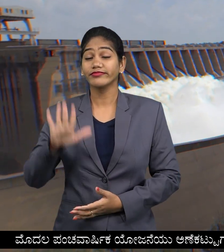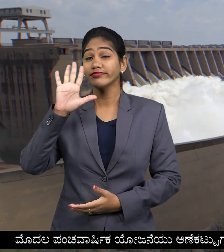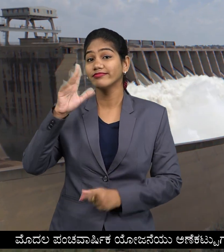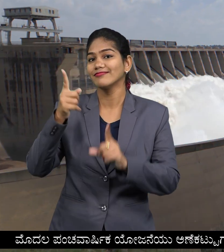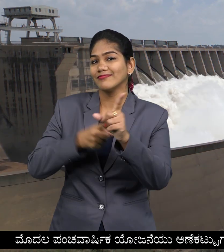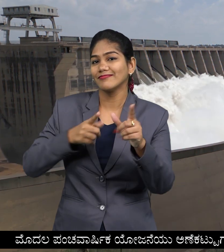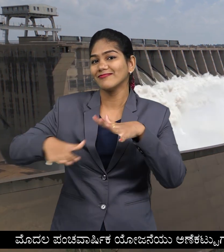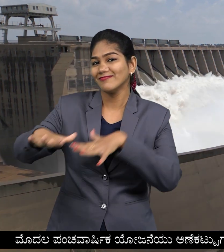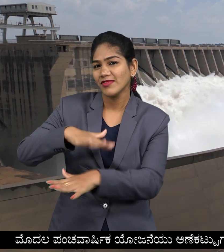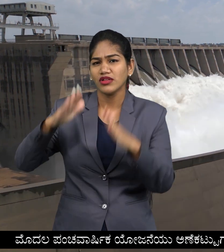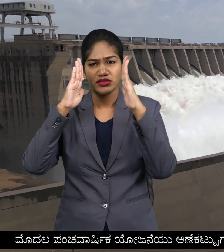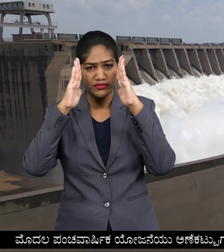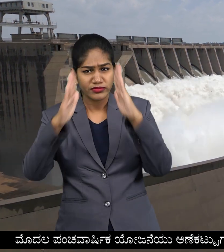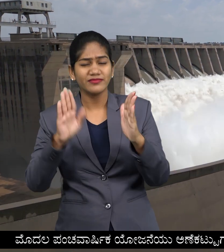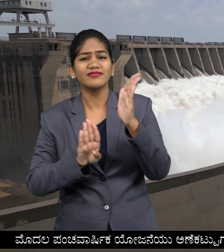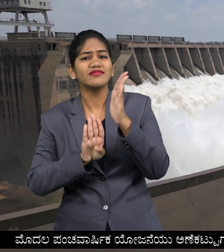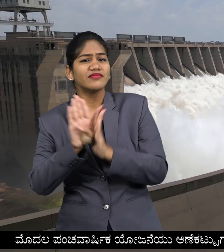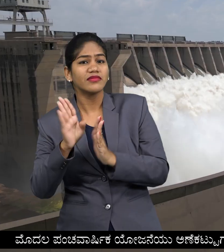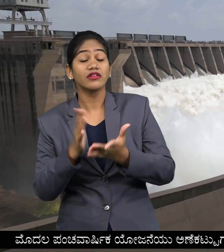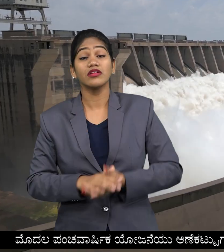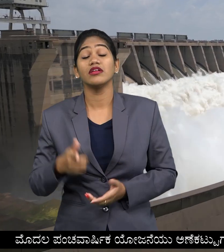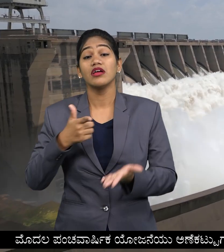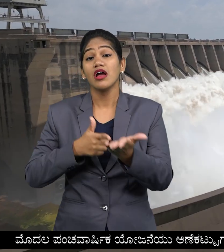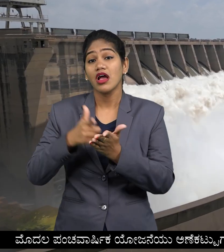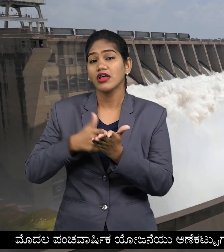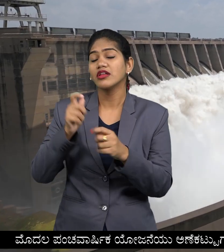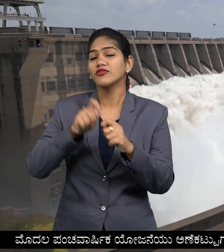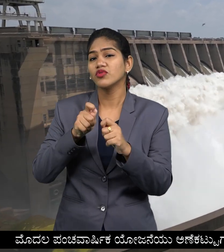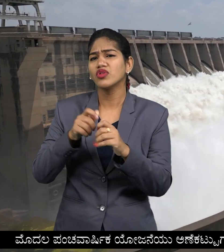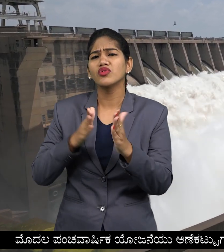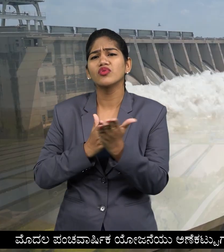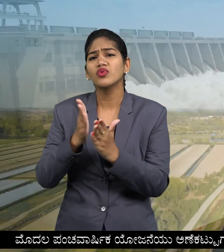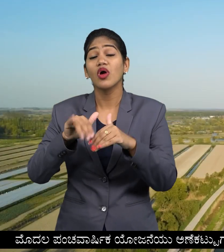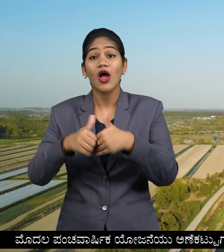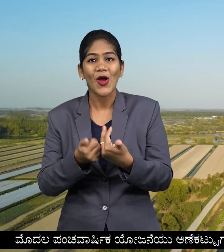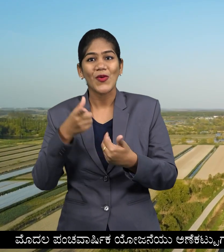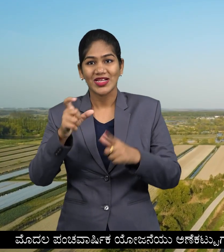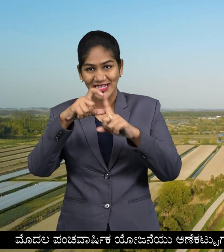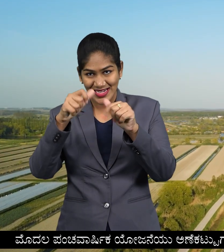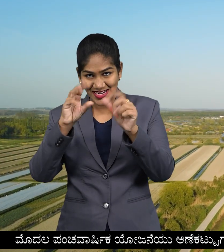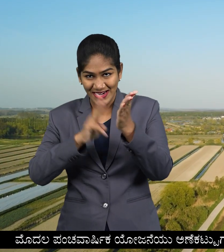ಮೊದಲ ಪಂಚವಾರ್ಷಿಕ ಯೋಜನೆಯು ಅಣೆಕಟ್ಟುಗಳ ಮೂಲಕ ಕೃಷಿಯನ್ನು